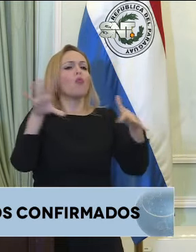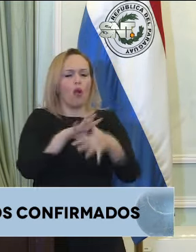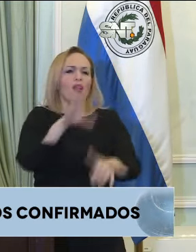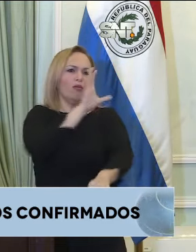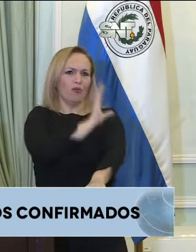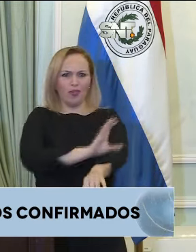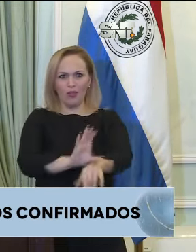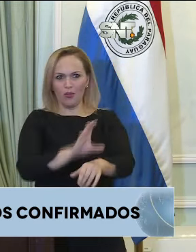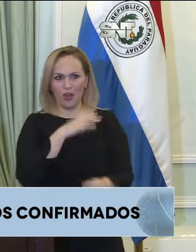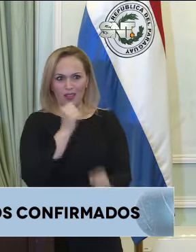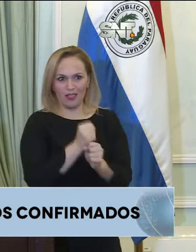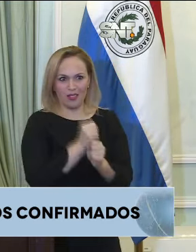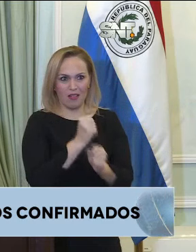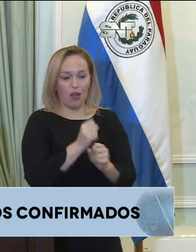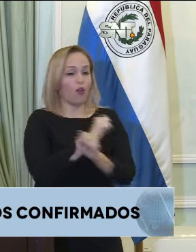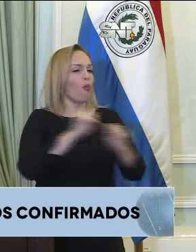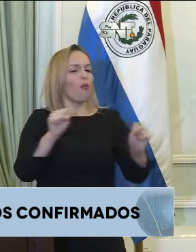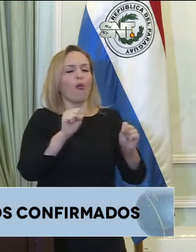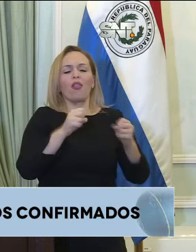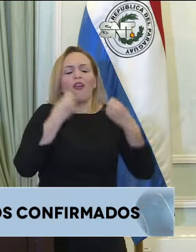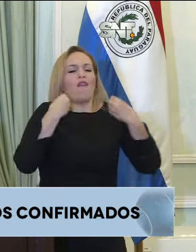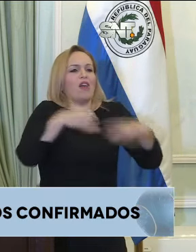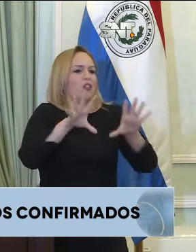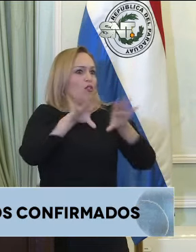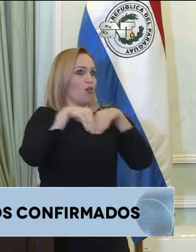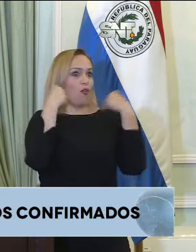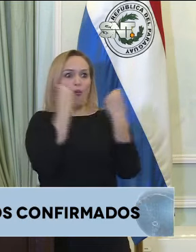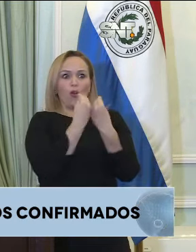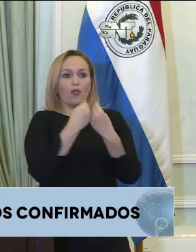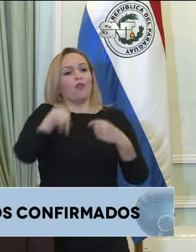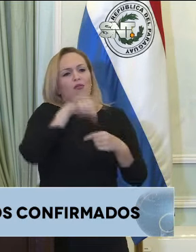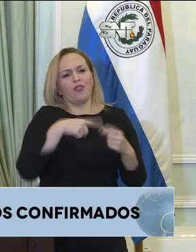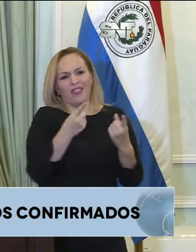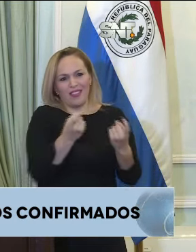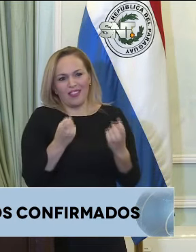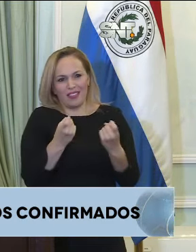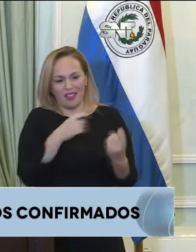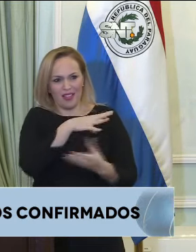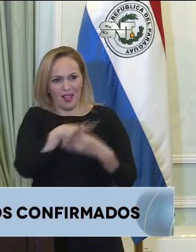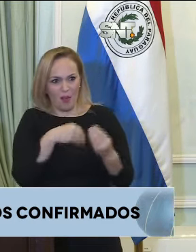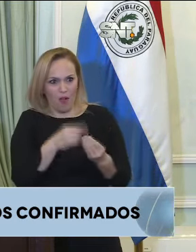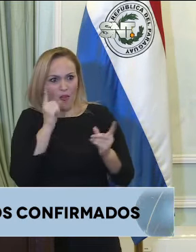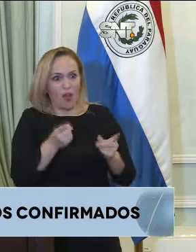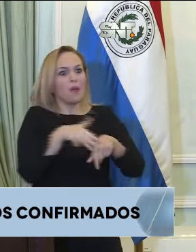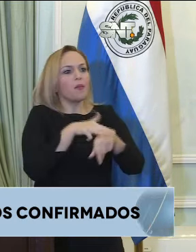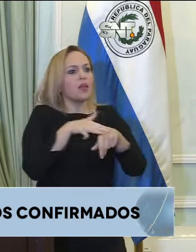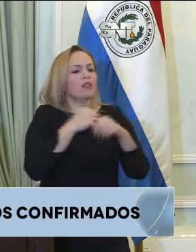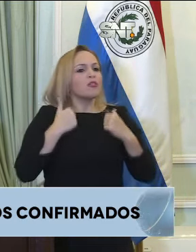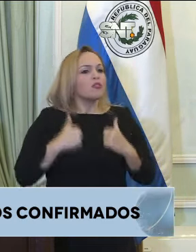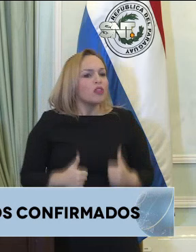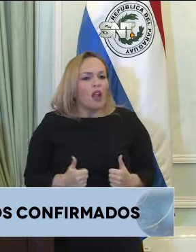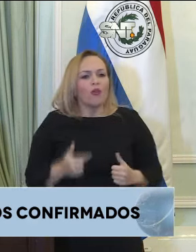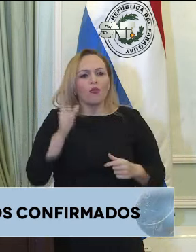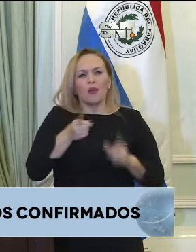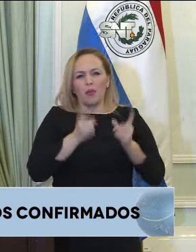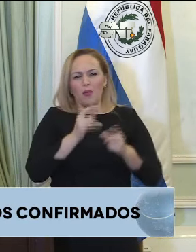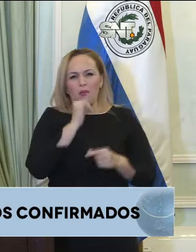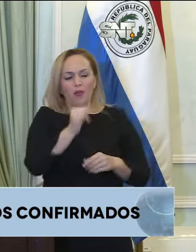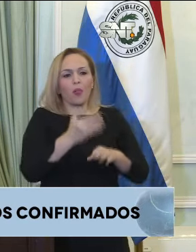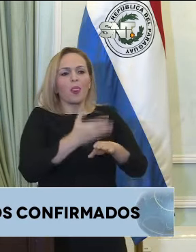que esto sea del menor impacto y tenga el máximo rendimiento, como dice el Ministro de Salud, el máximo rendimiento